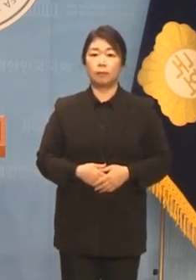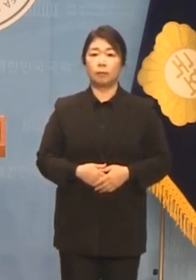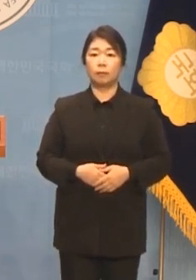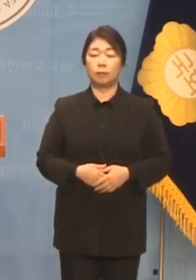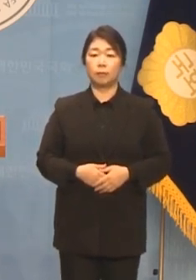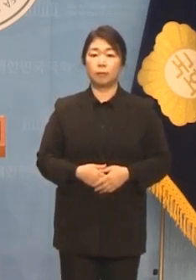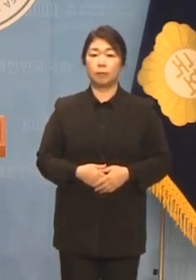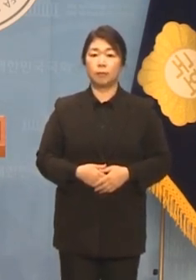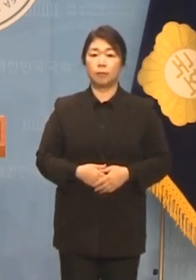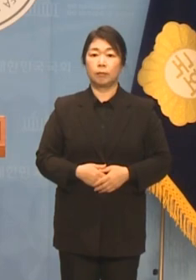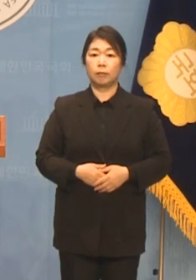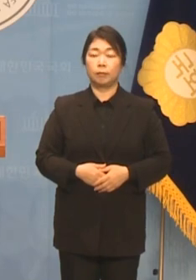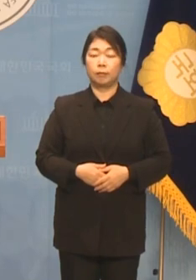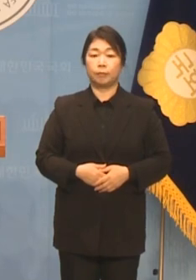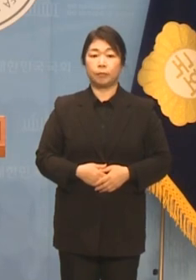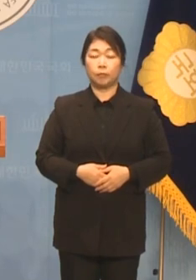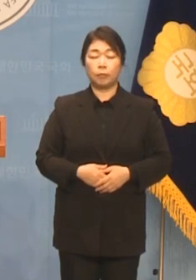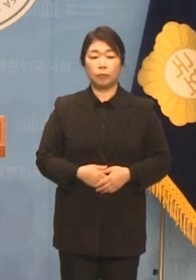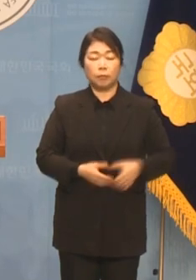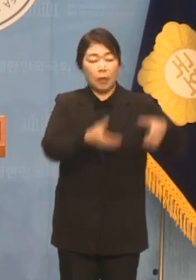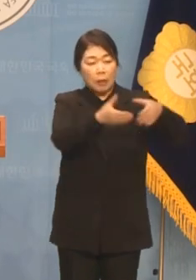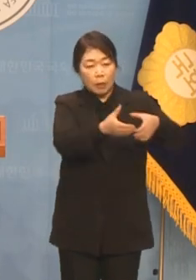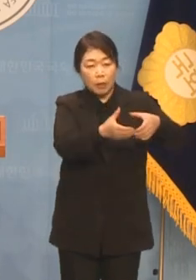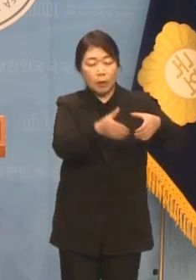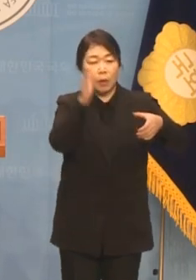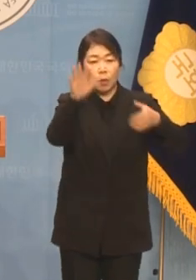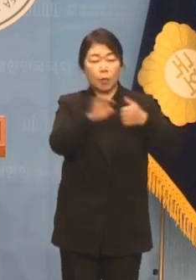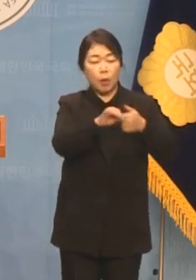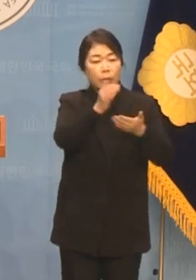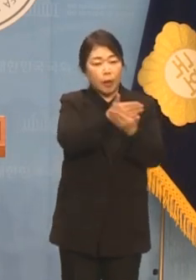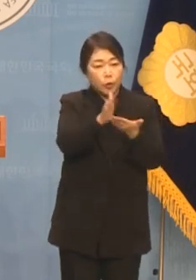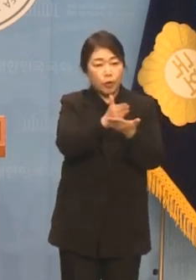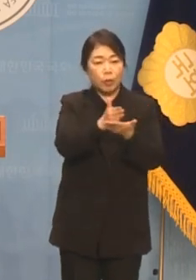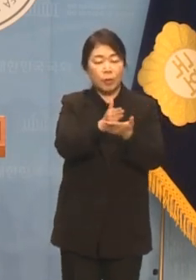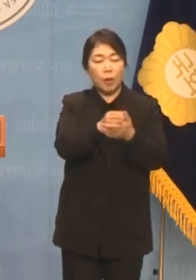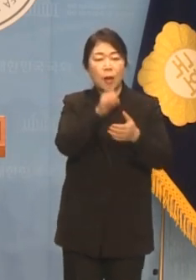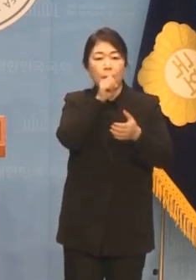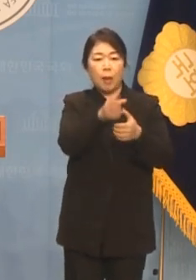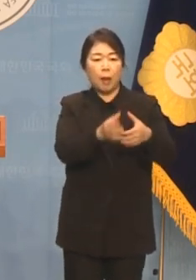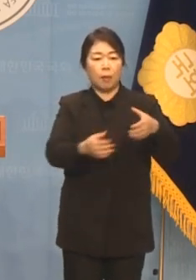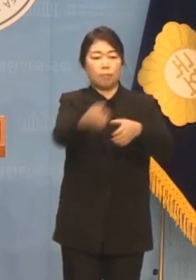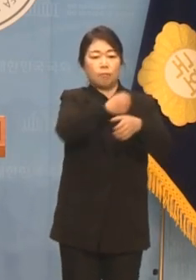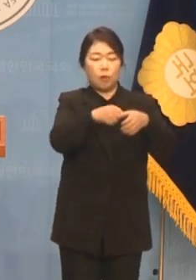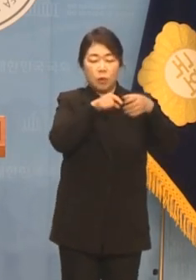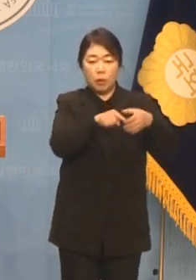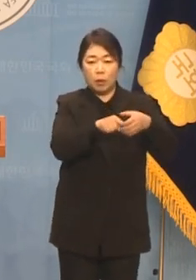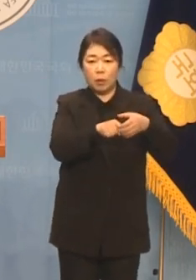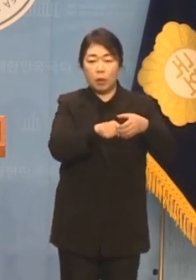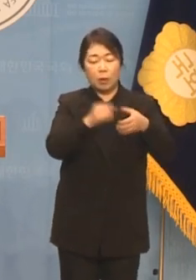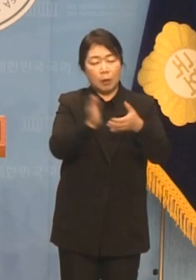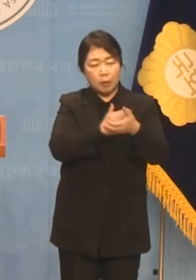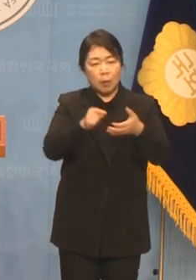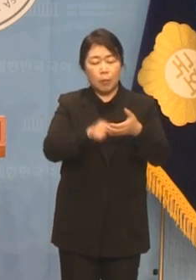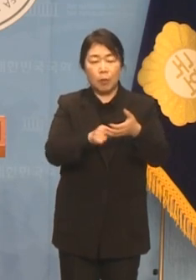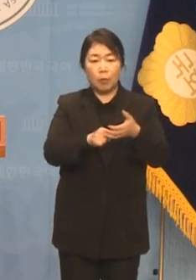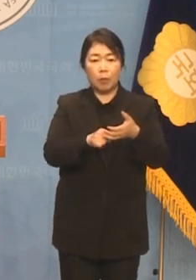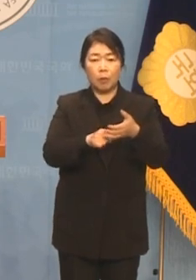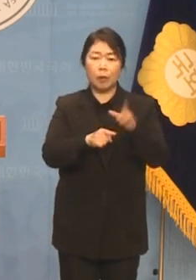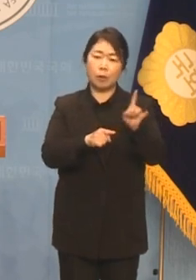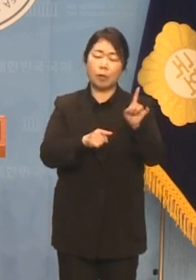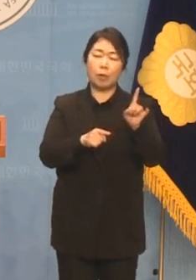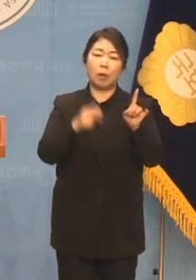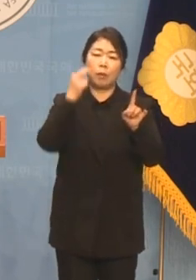그러나 단위를 얘기하다 보니까 나누기 뭐 해서 얼마일 가능성은 충분히 있으니 뭐 이렇게 해서 그냥